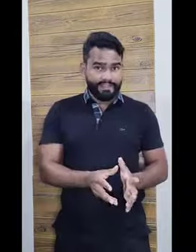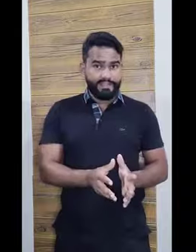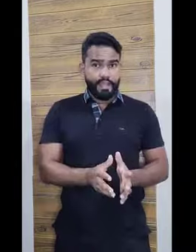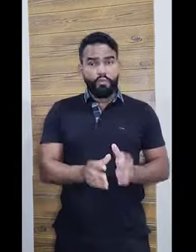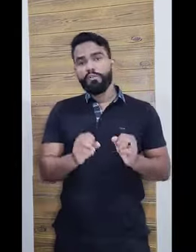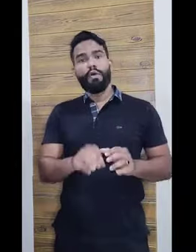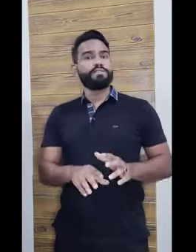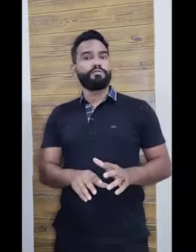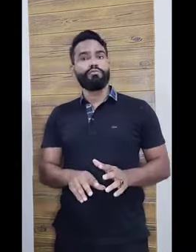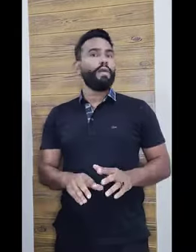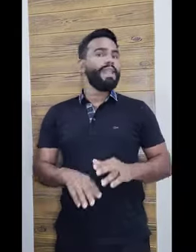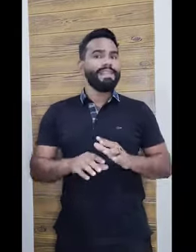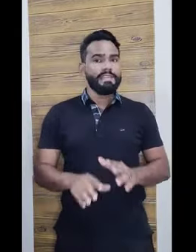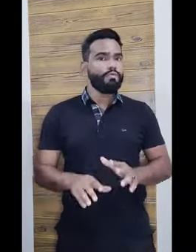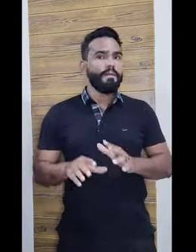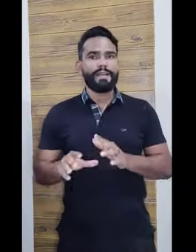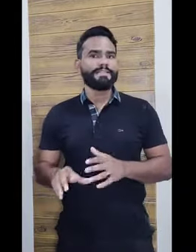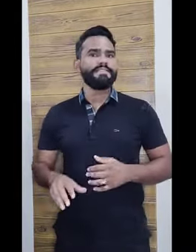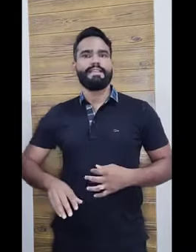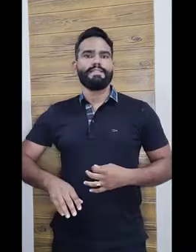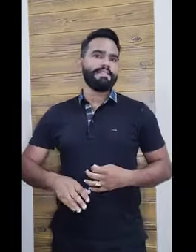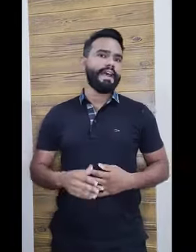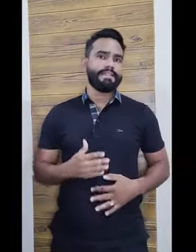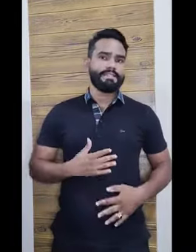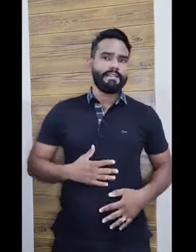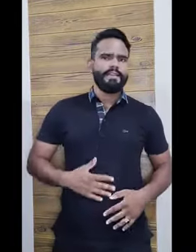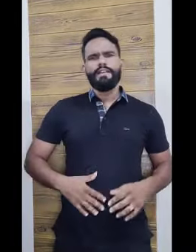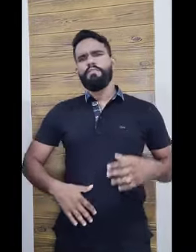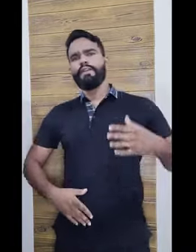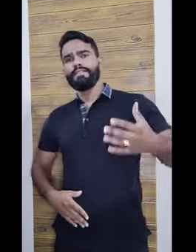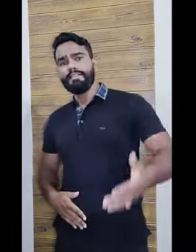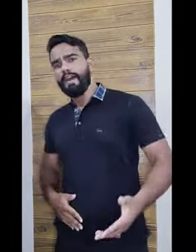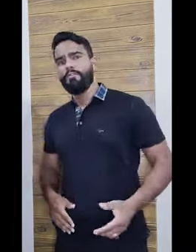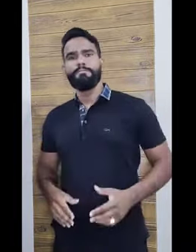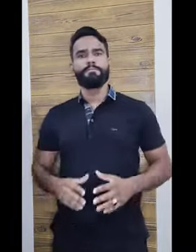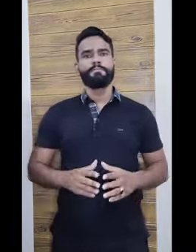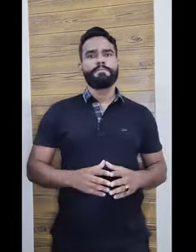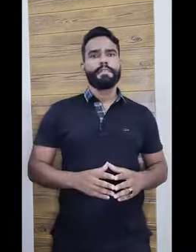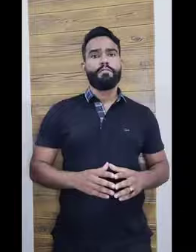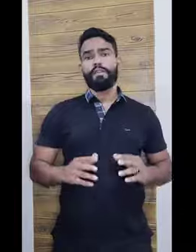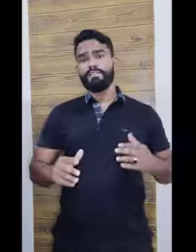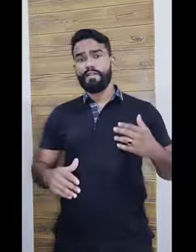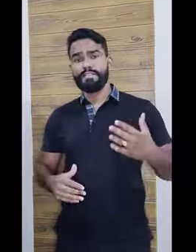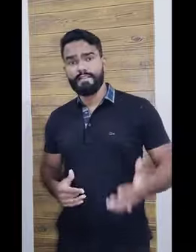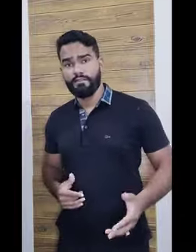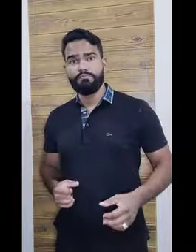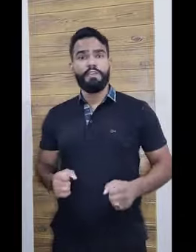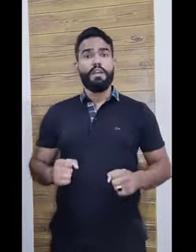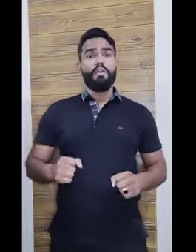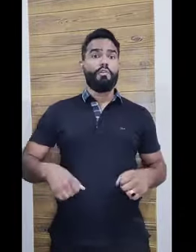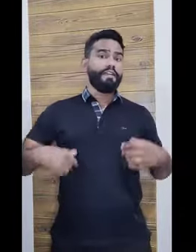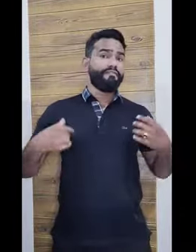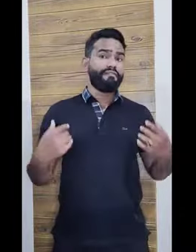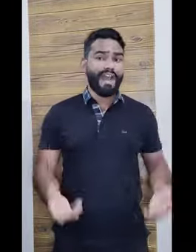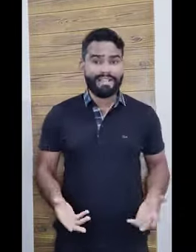faz quando o assunto é língua brasileira de sinais. Qualquer sinal, qualquer situação, qualquer frase,